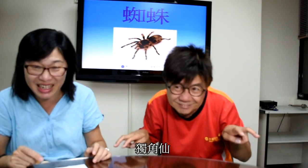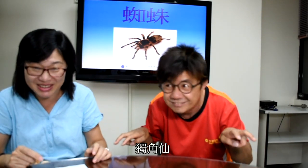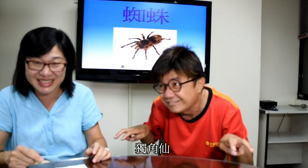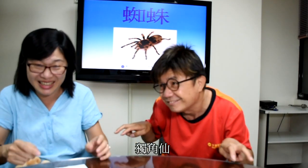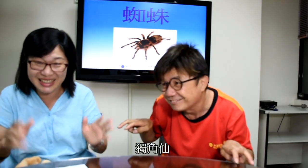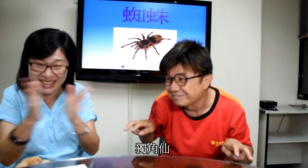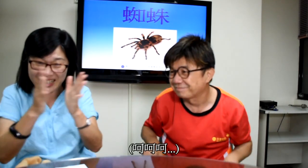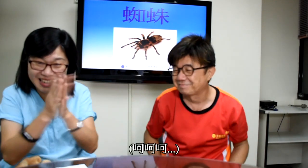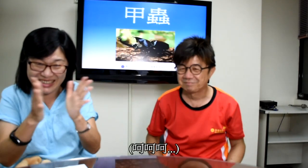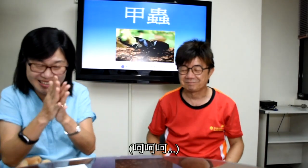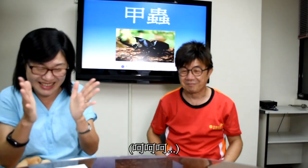独角仙，